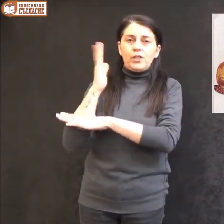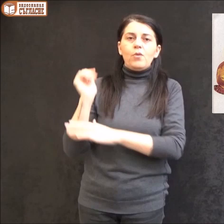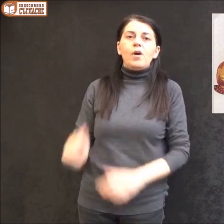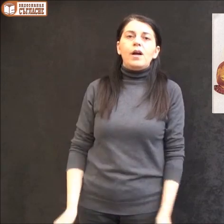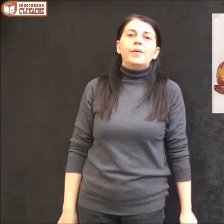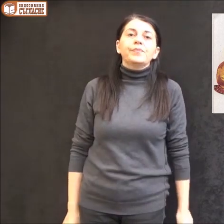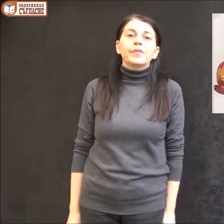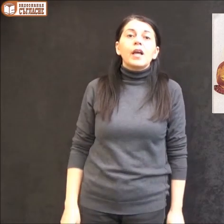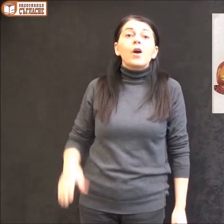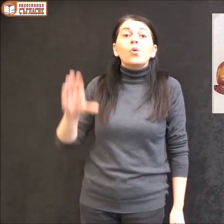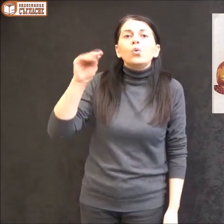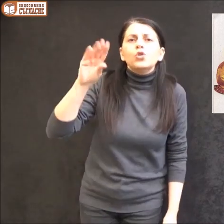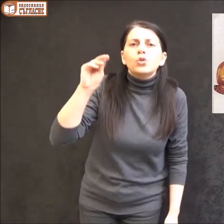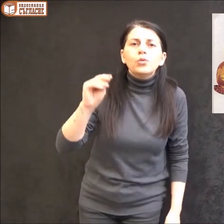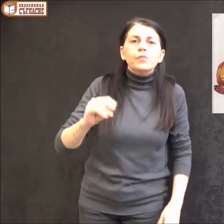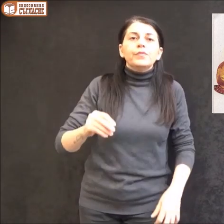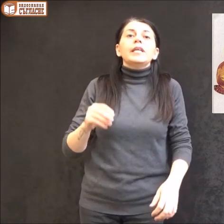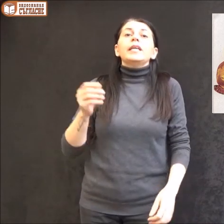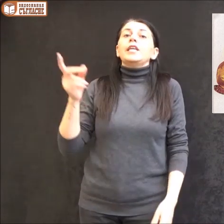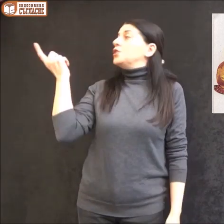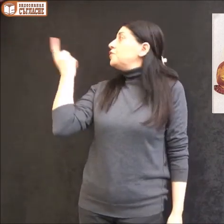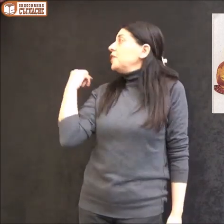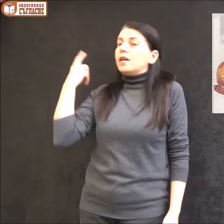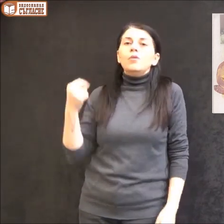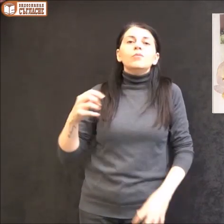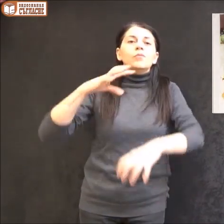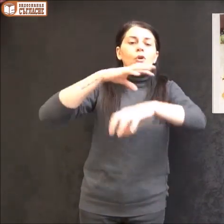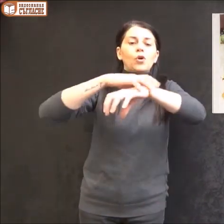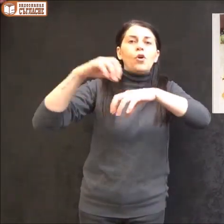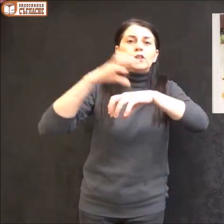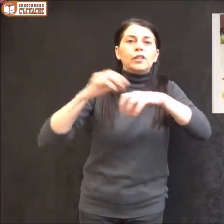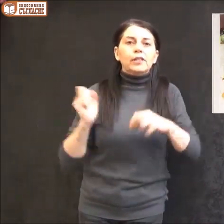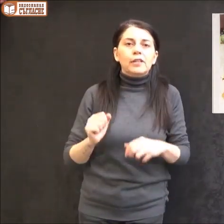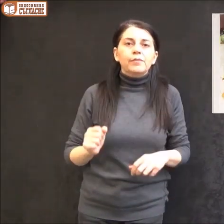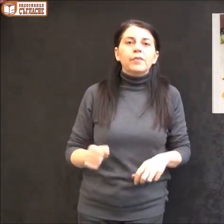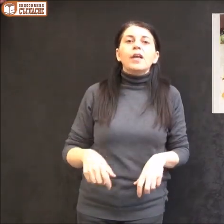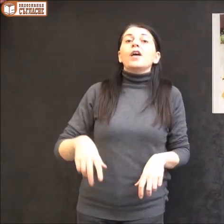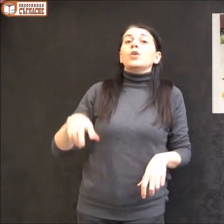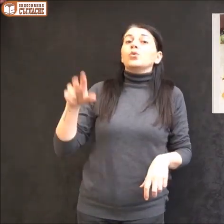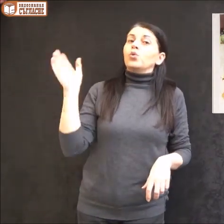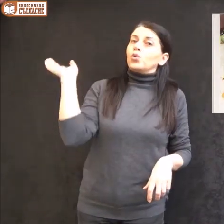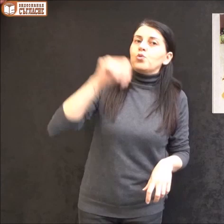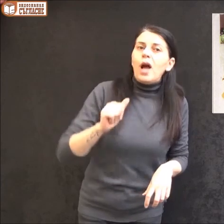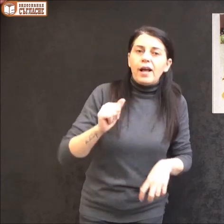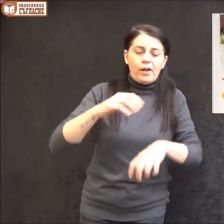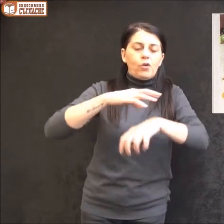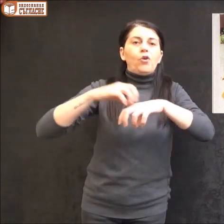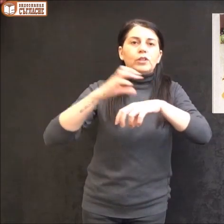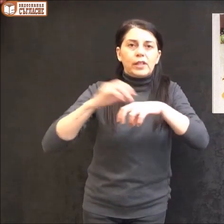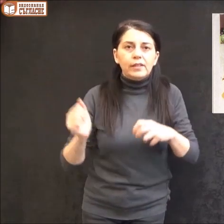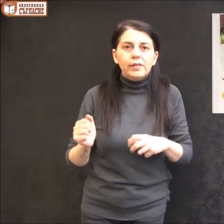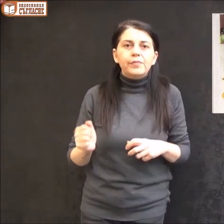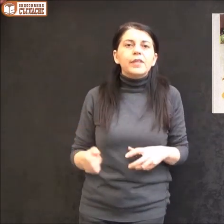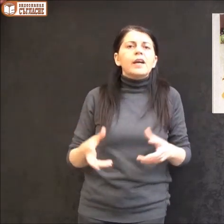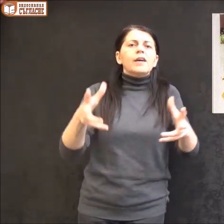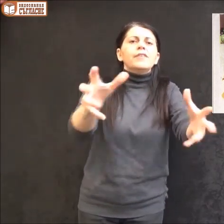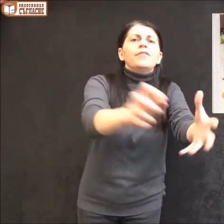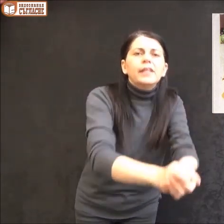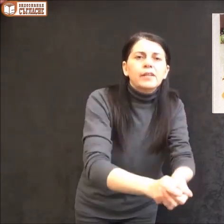поклащала. Кучето извикал котката. Дошла котката, хванала